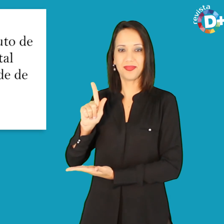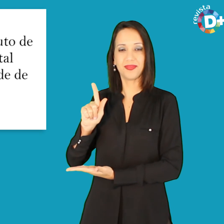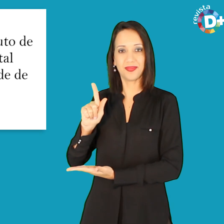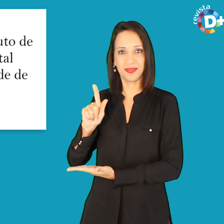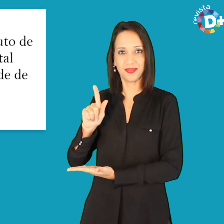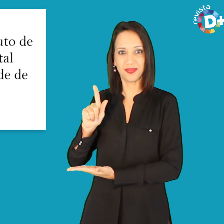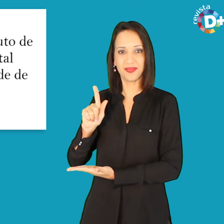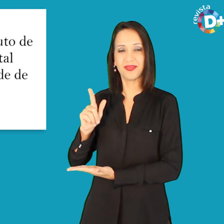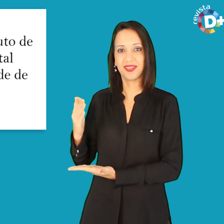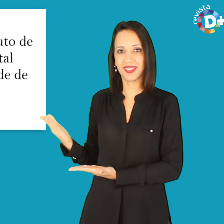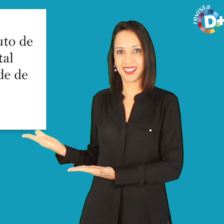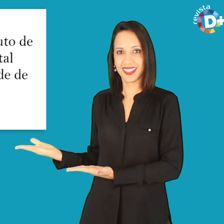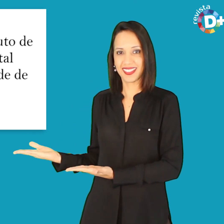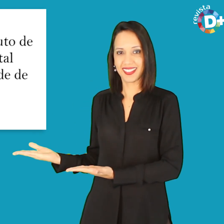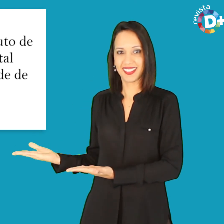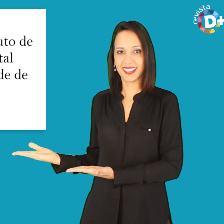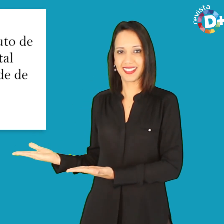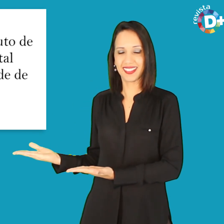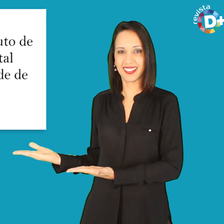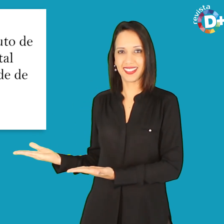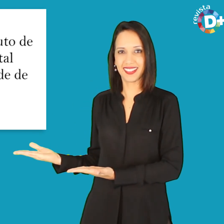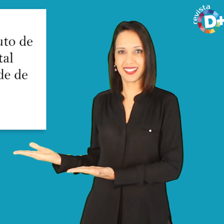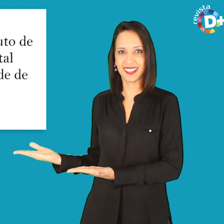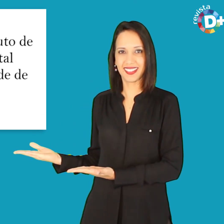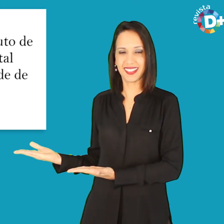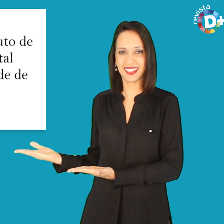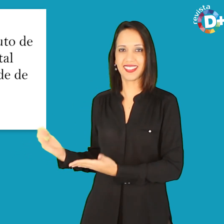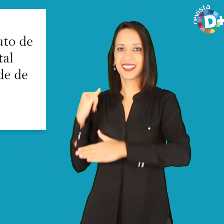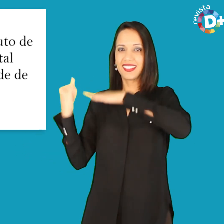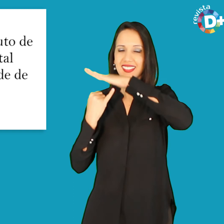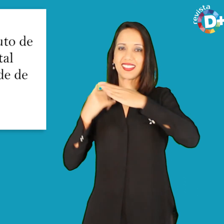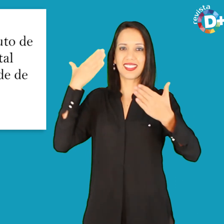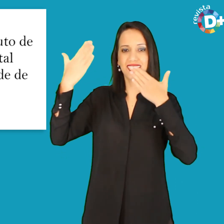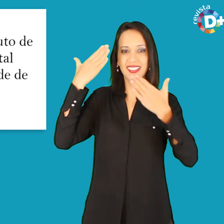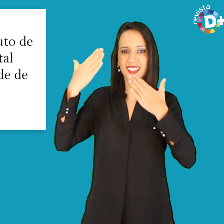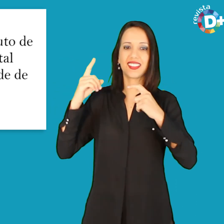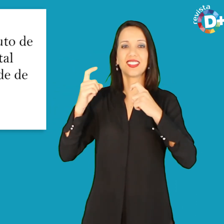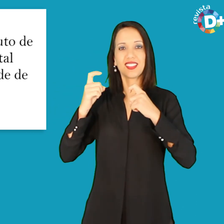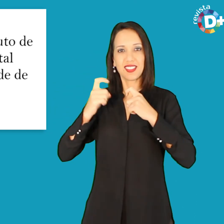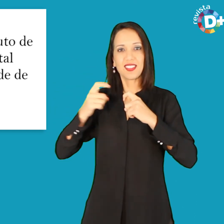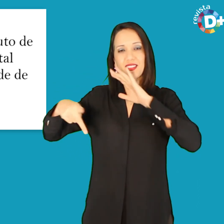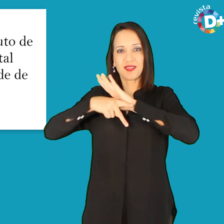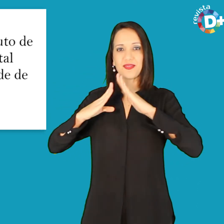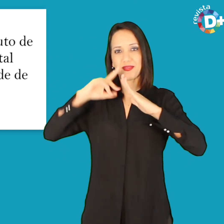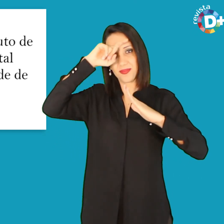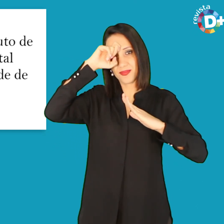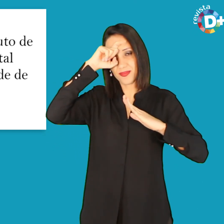HCF MUSP, Instituto de Psiquiatria do Hospital das Clínicas da Faculdade de Medicina da USP,